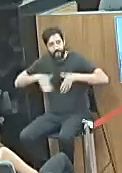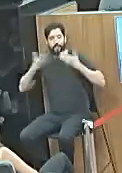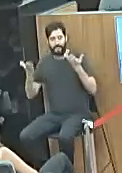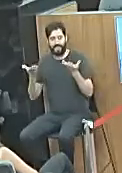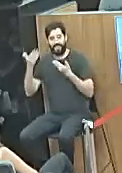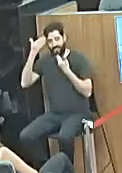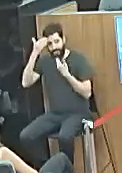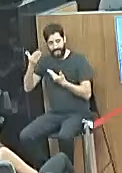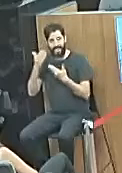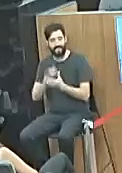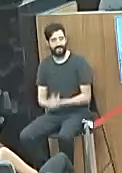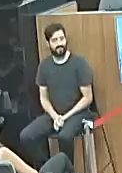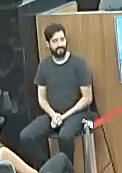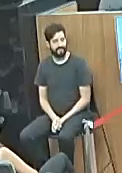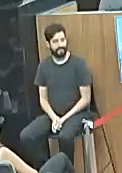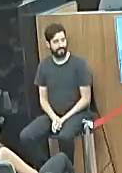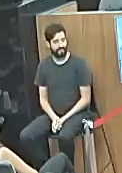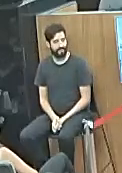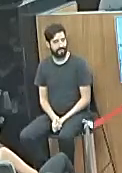obrigada